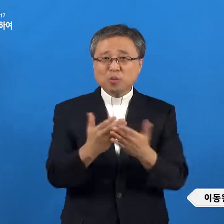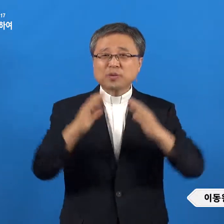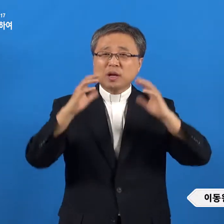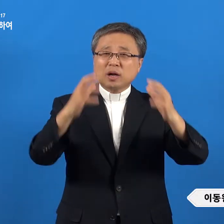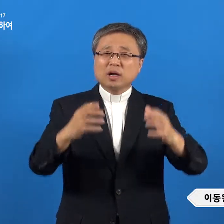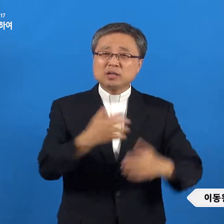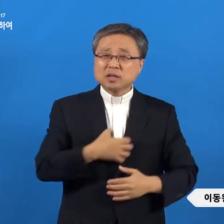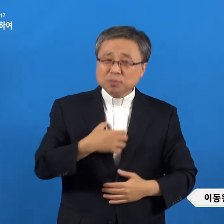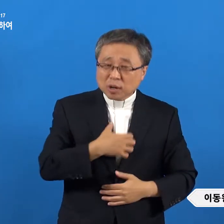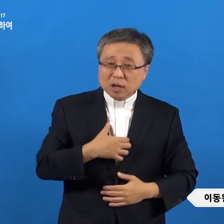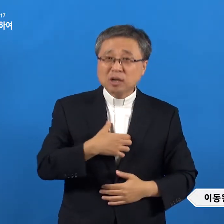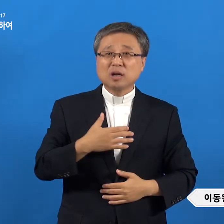분위기였습니다. 포철신화,